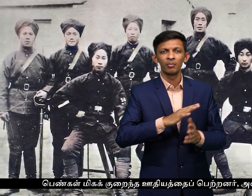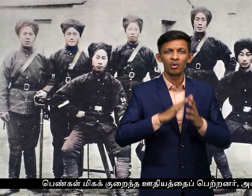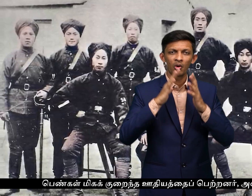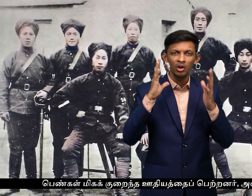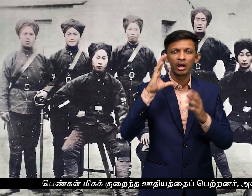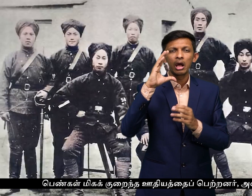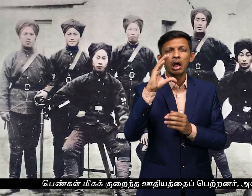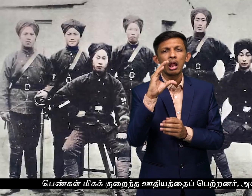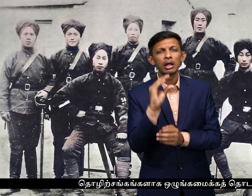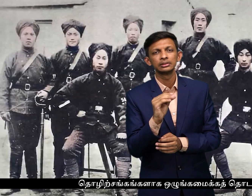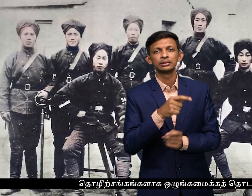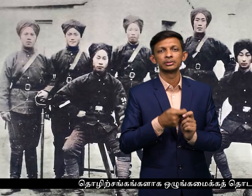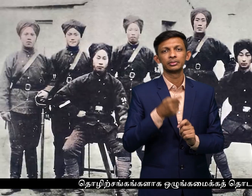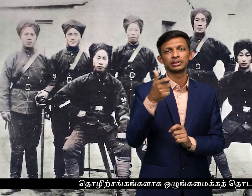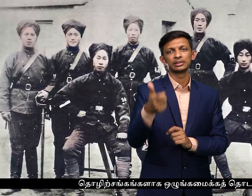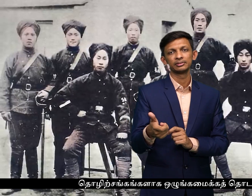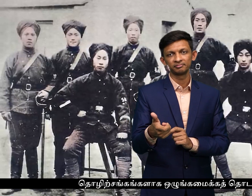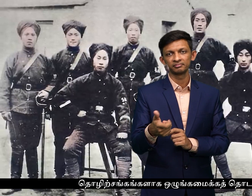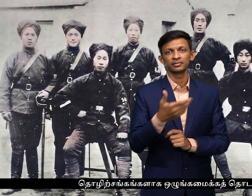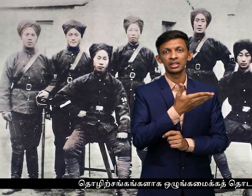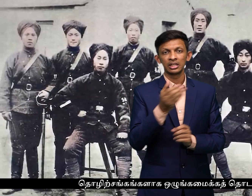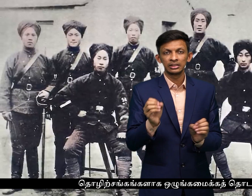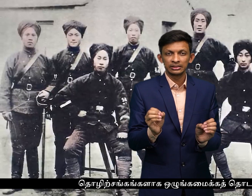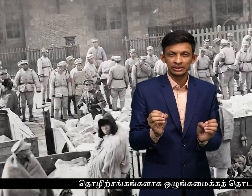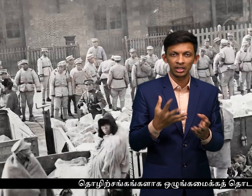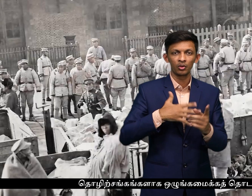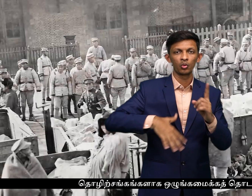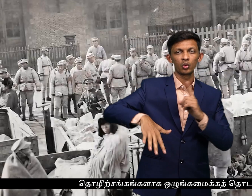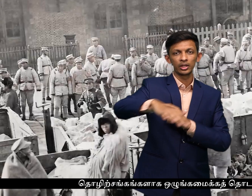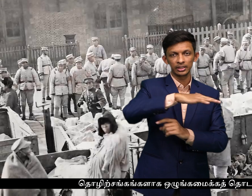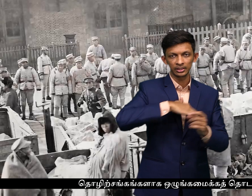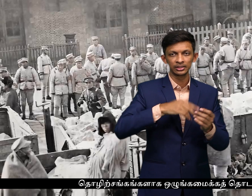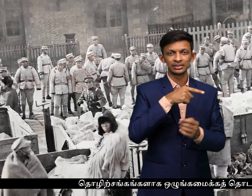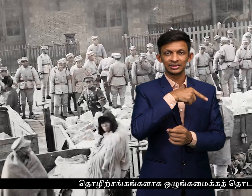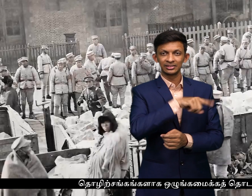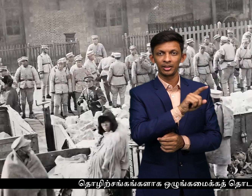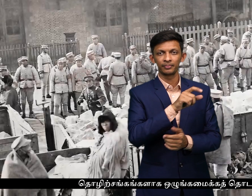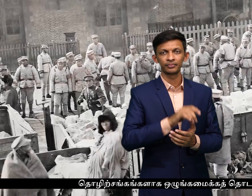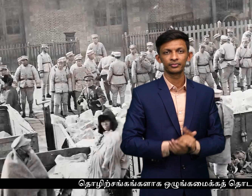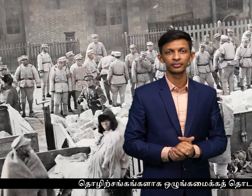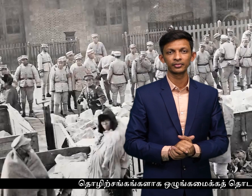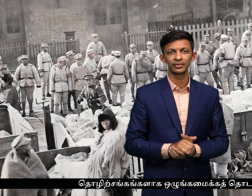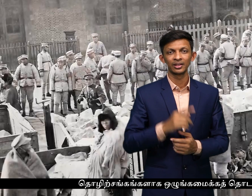பெற்றனர். அவர்கள் தங்களை தொழிற்சங்கங்களாக ஒழுங்கமைக்க தொடங்கினர்.